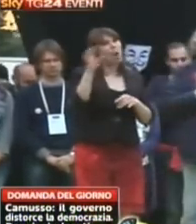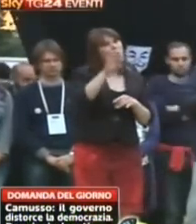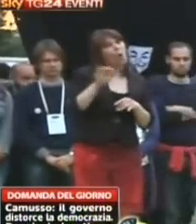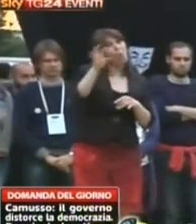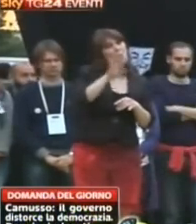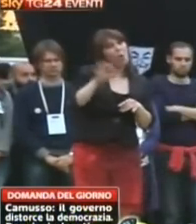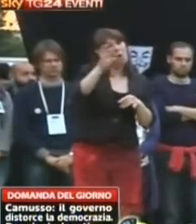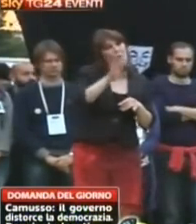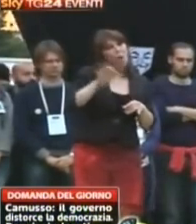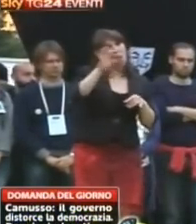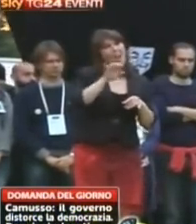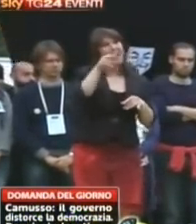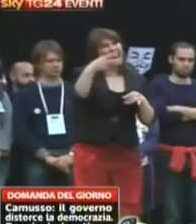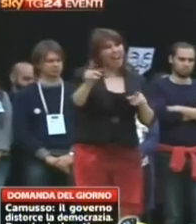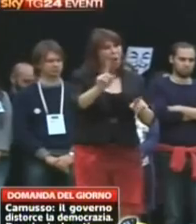tutta gente